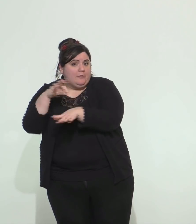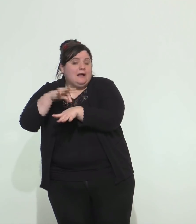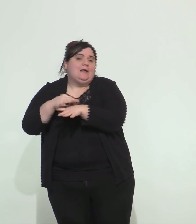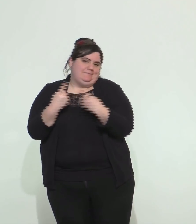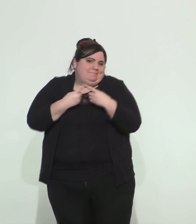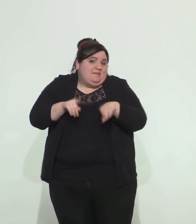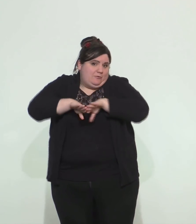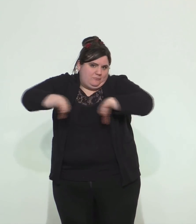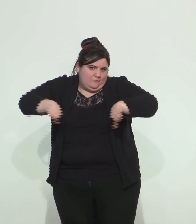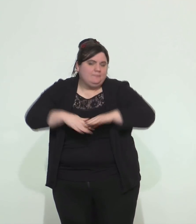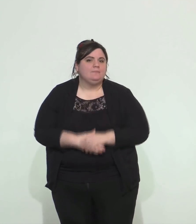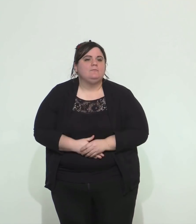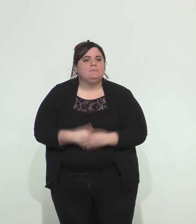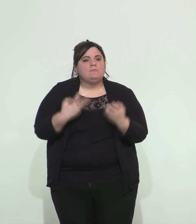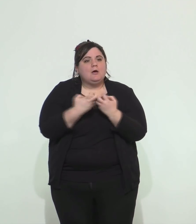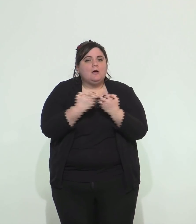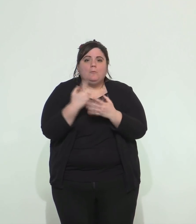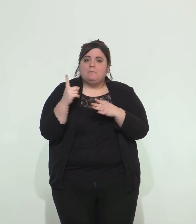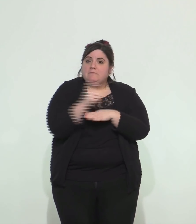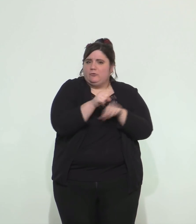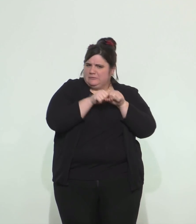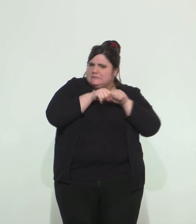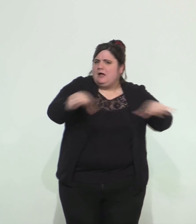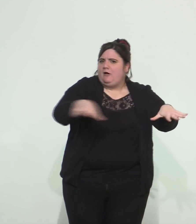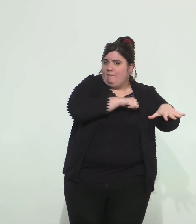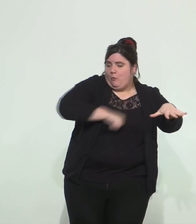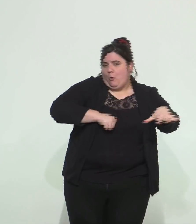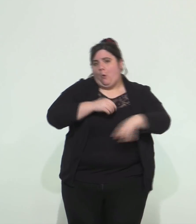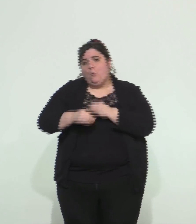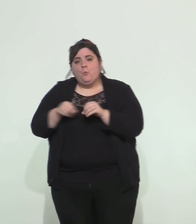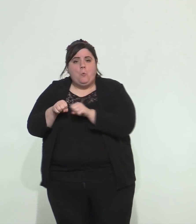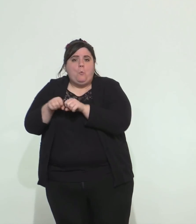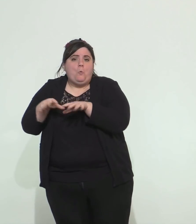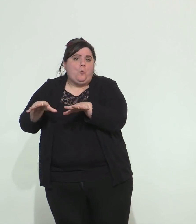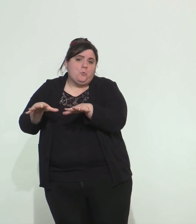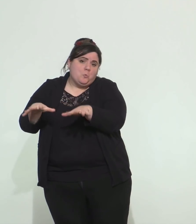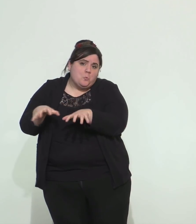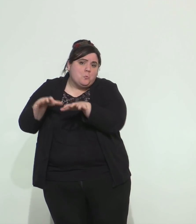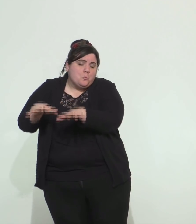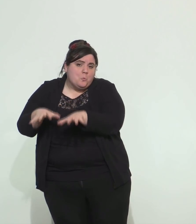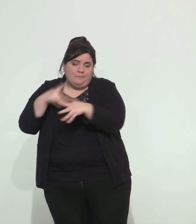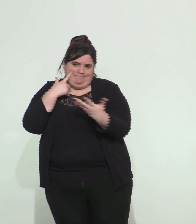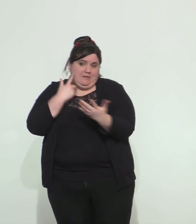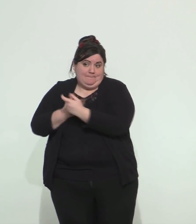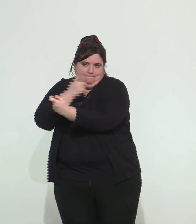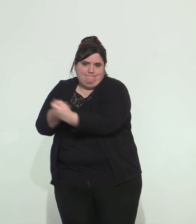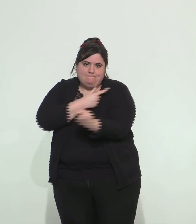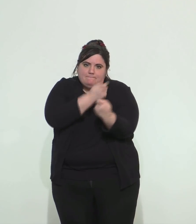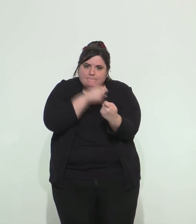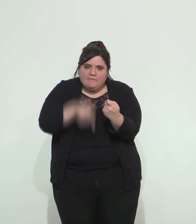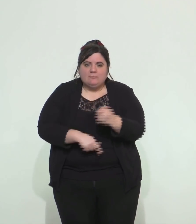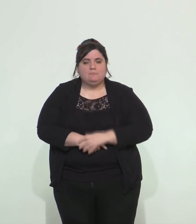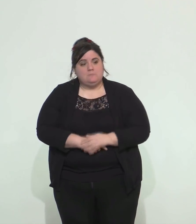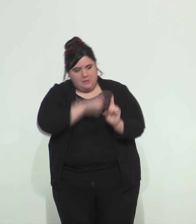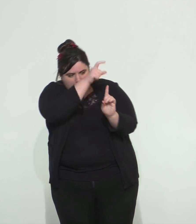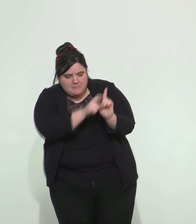appelle la pression épidémique ou du poids de l'épidémie sur le territoire. L'idée est évidemment de tester toutes les personnes symptomatiques, de tracer leurs